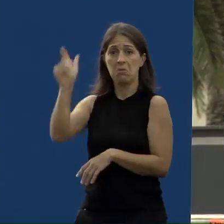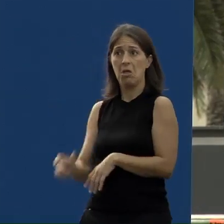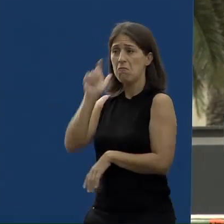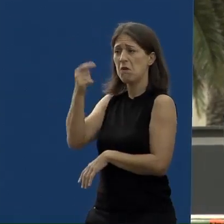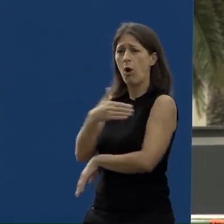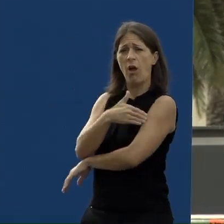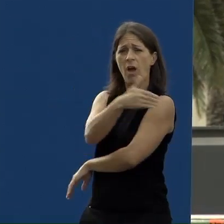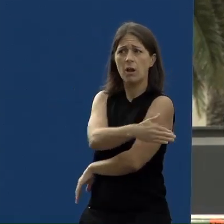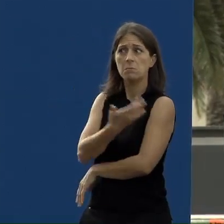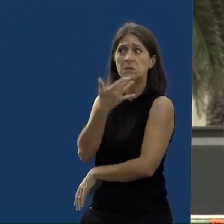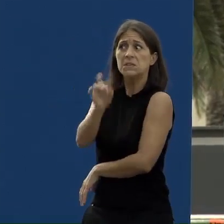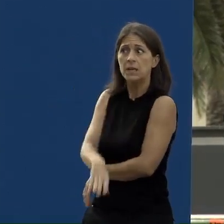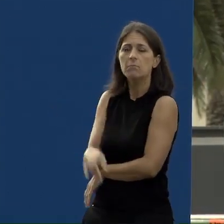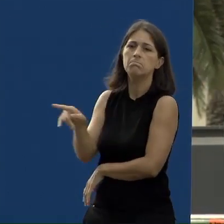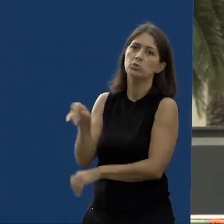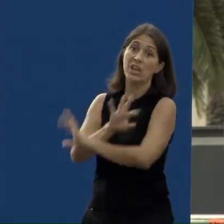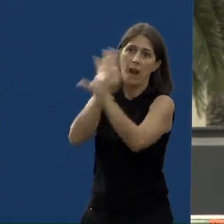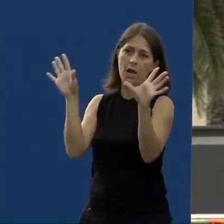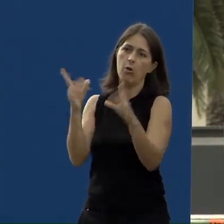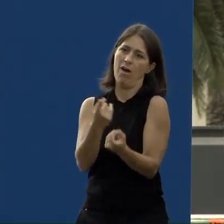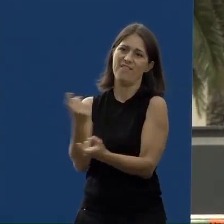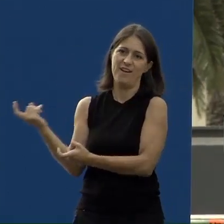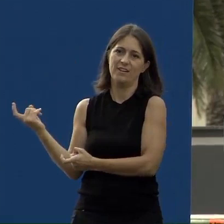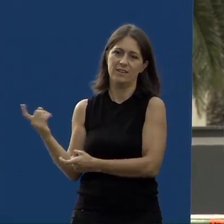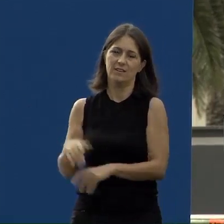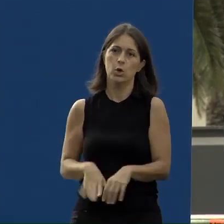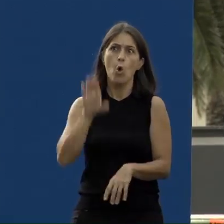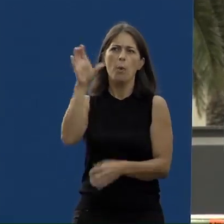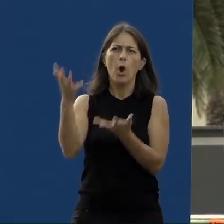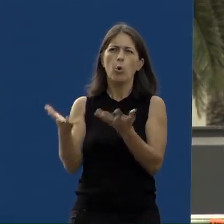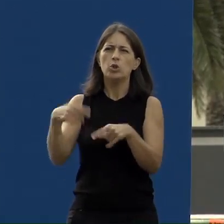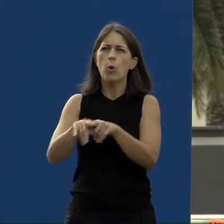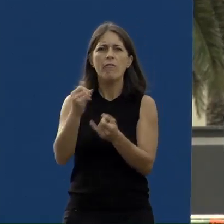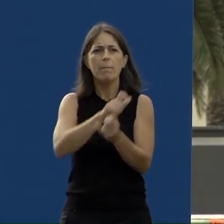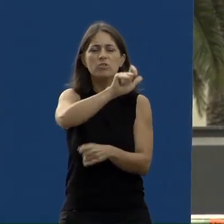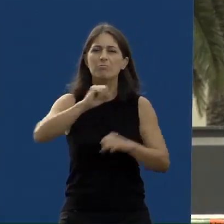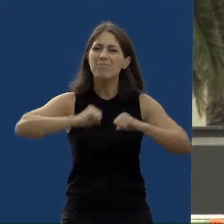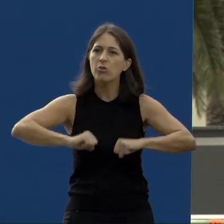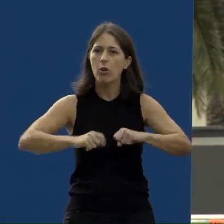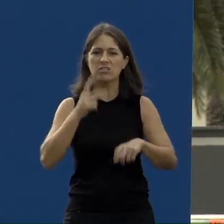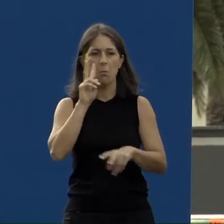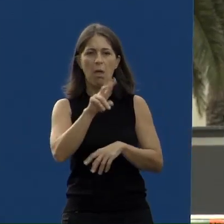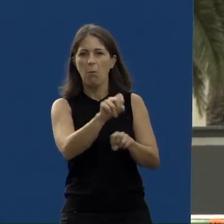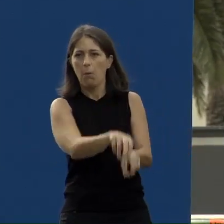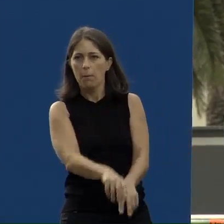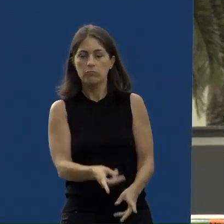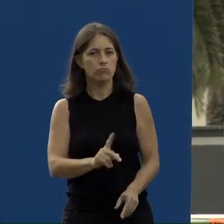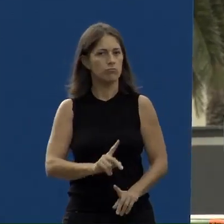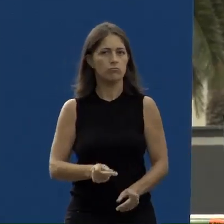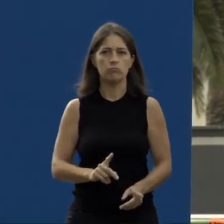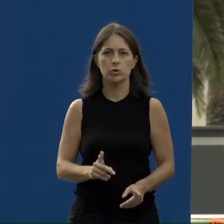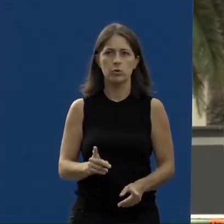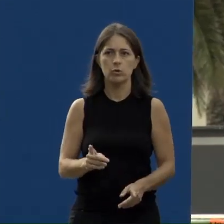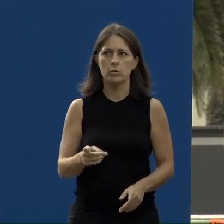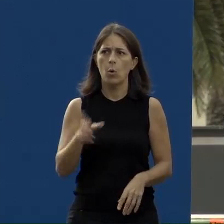aclarase do lado de quen está. Un país xusto non denigra os seus maiores. Un país xusto honra os